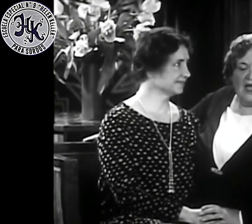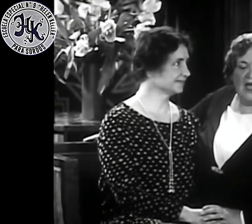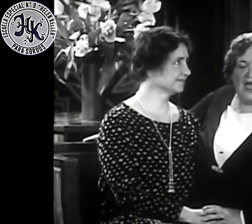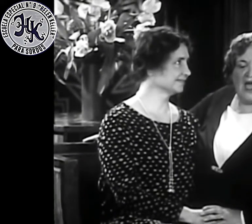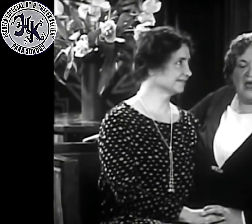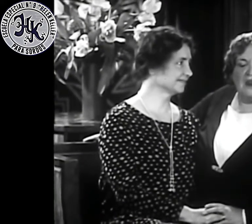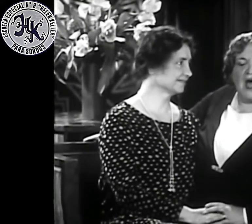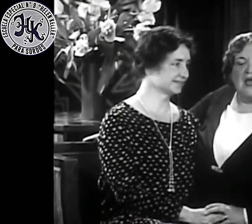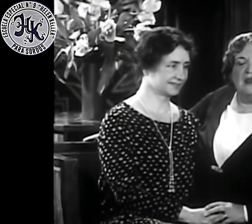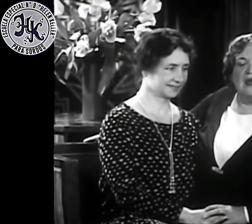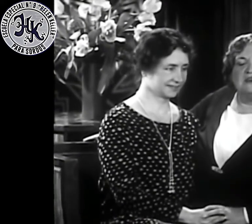con otras.